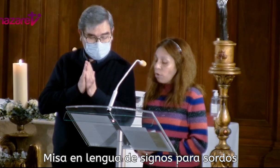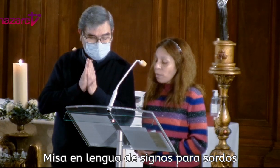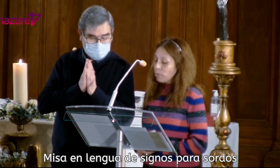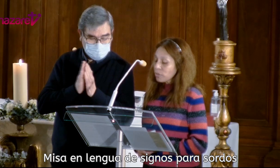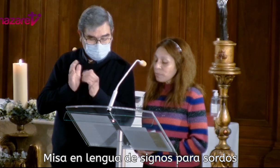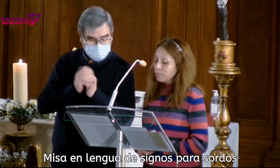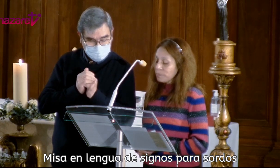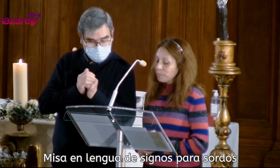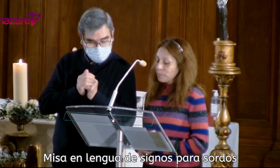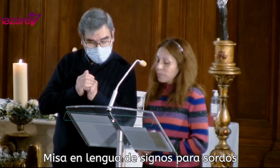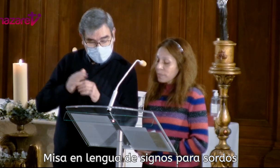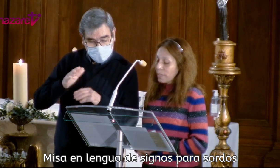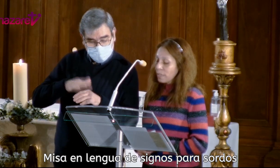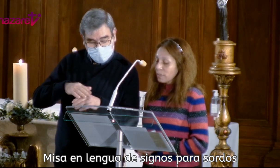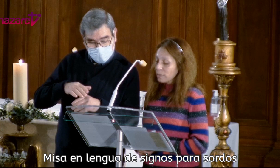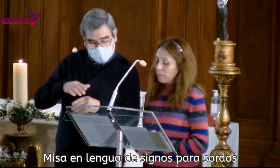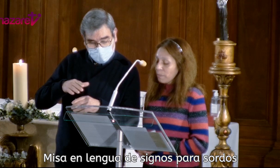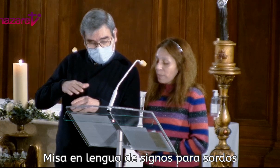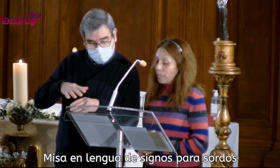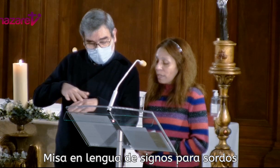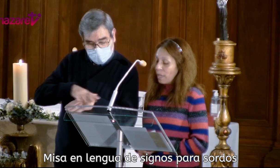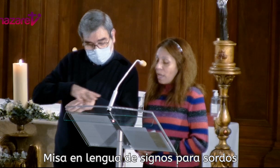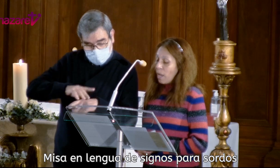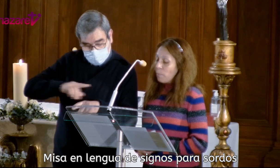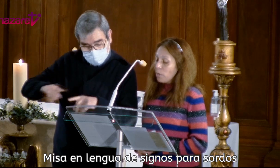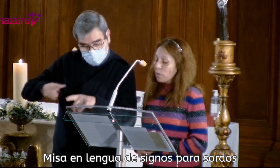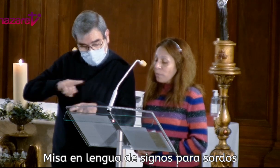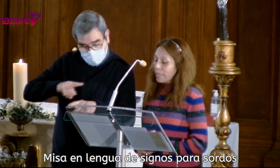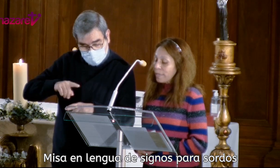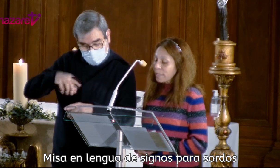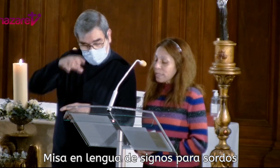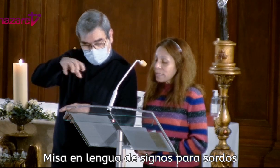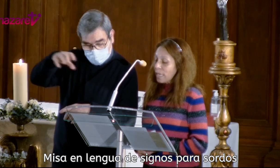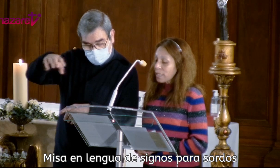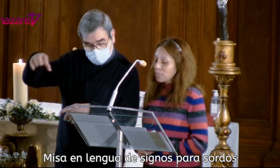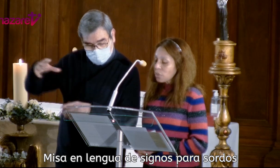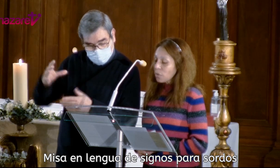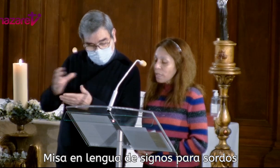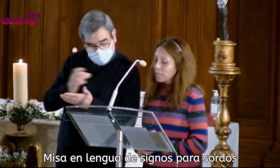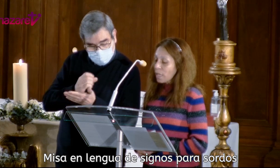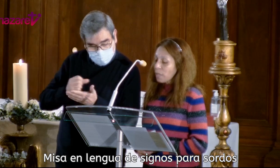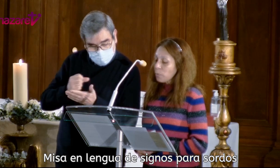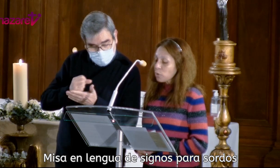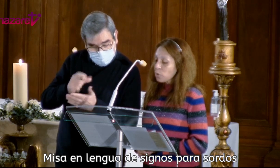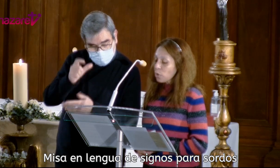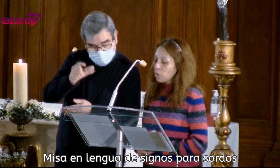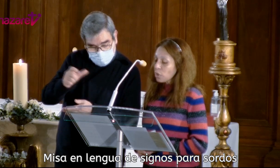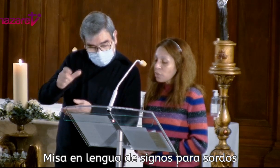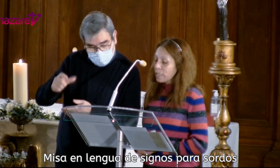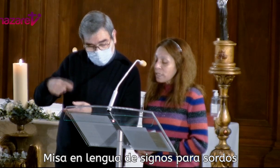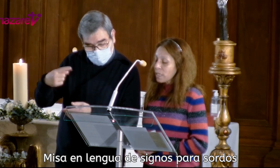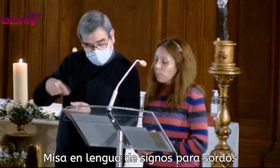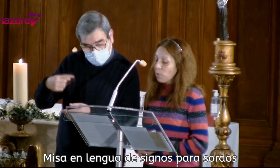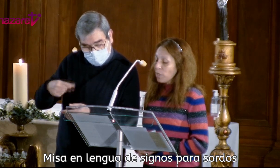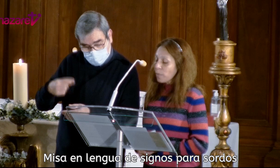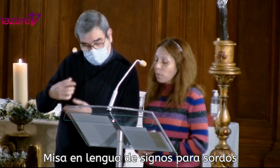Oremos. Escúchanos, Padre. Por los gobernantes de las naciones y por todos los que tienen poder